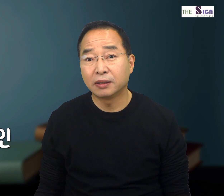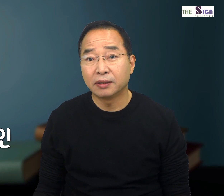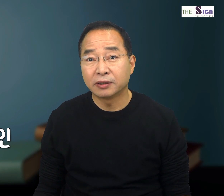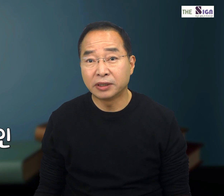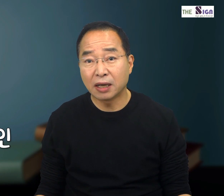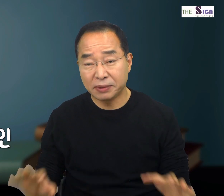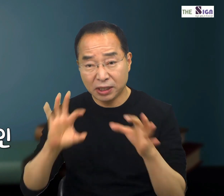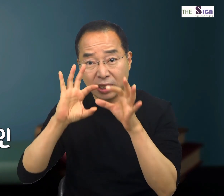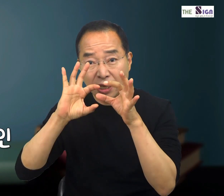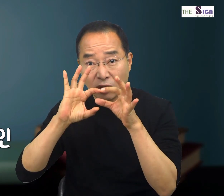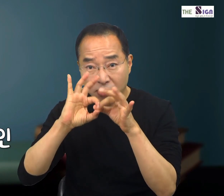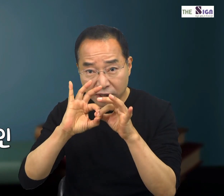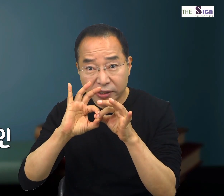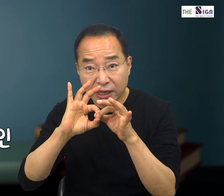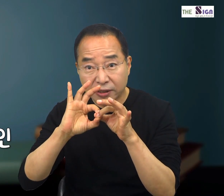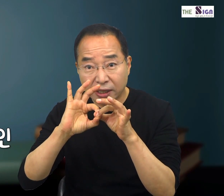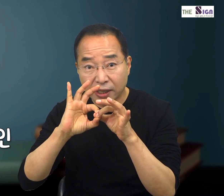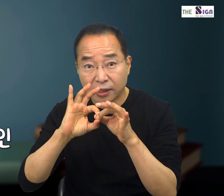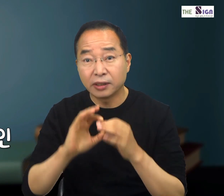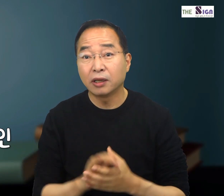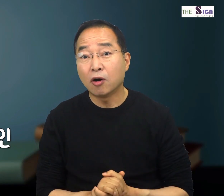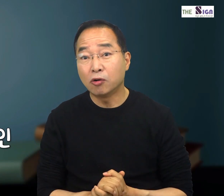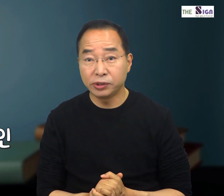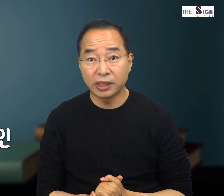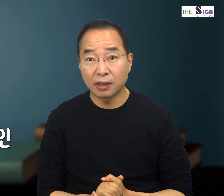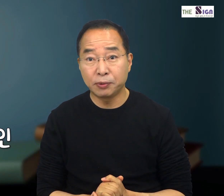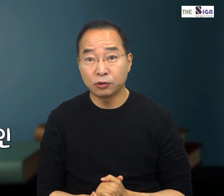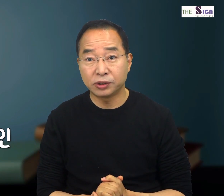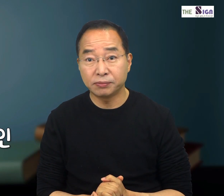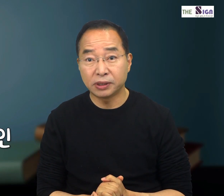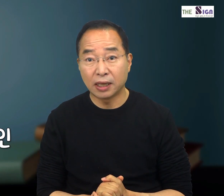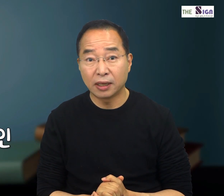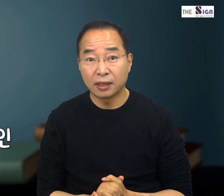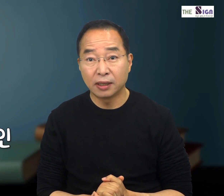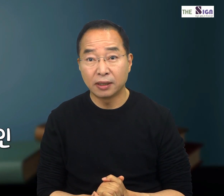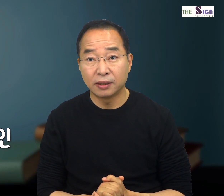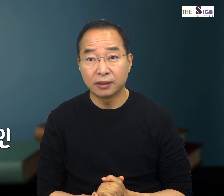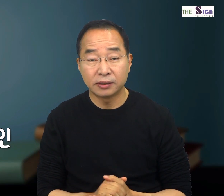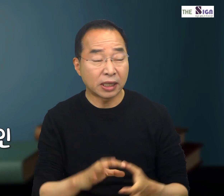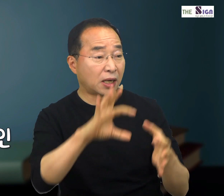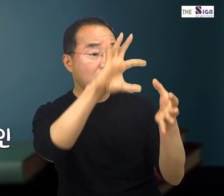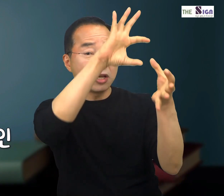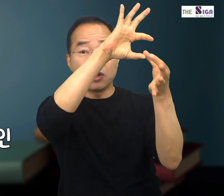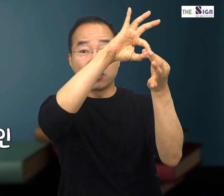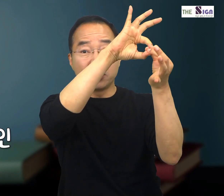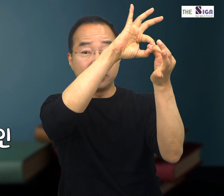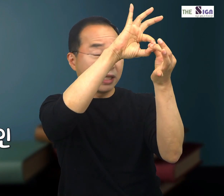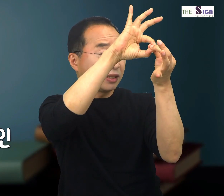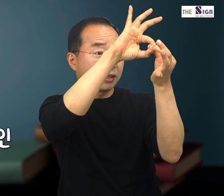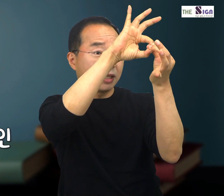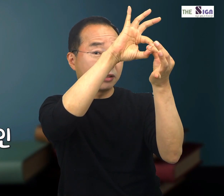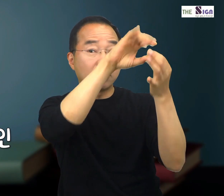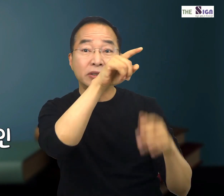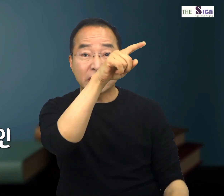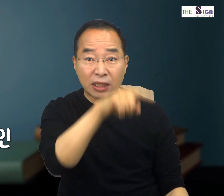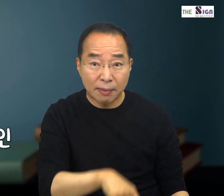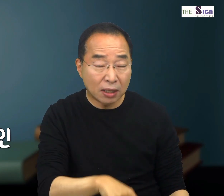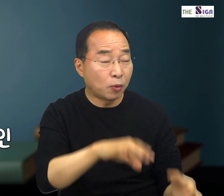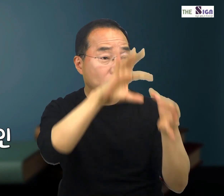그 다음 이게 연결되는 게 어울리다라는 표현을 씁니다. 자, 연결된 상태에서 상대방을